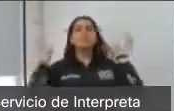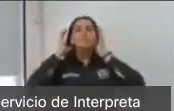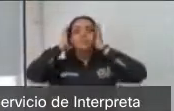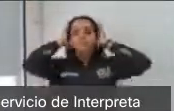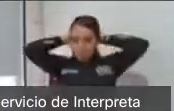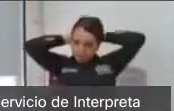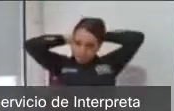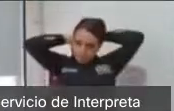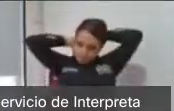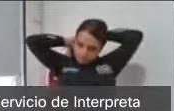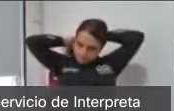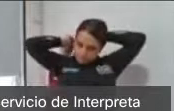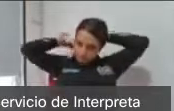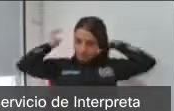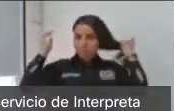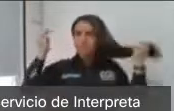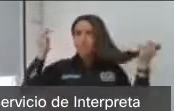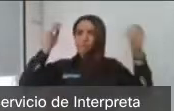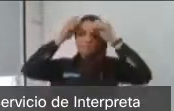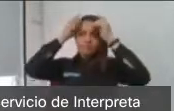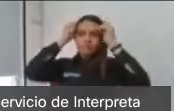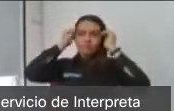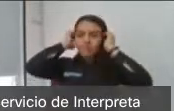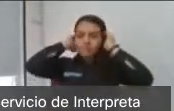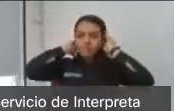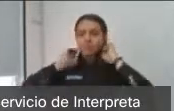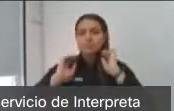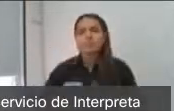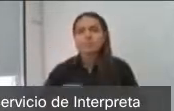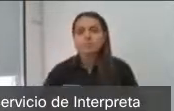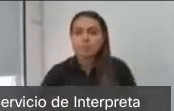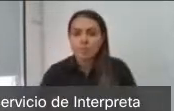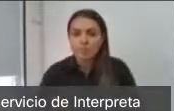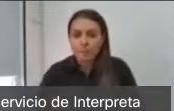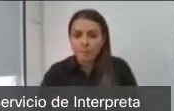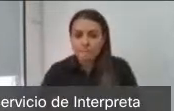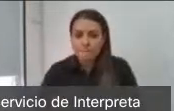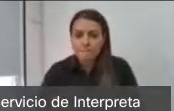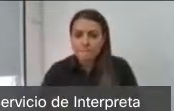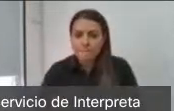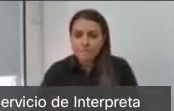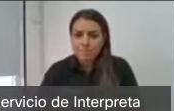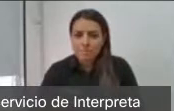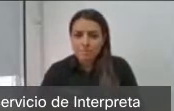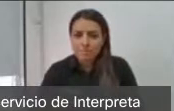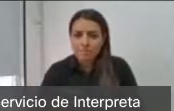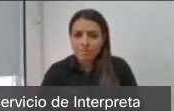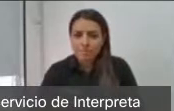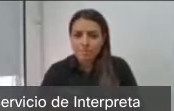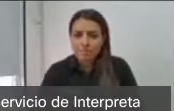Excelente. Claro que sí. Oye, y entra como... Como Acer PC.